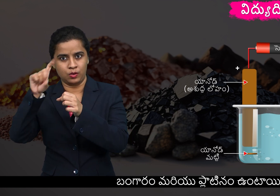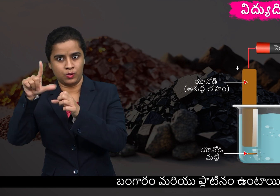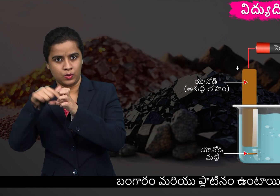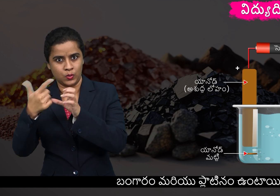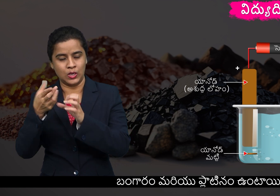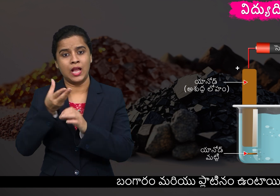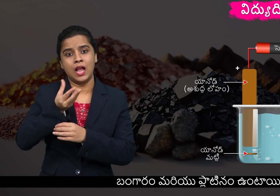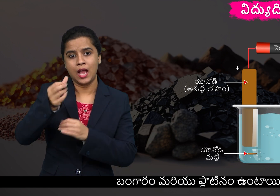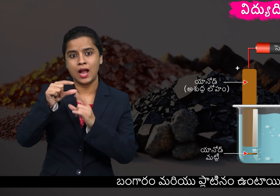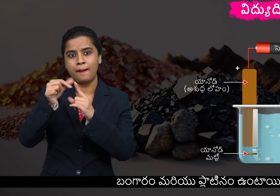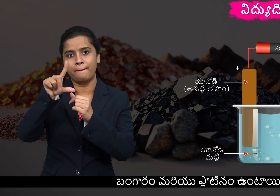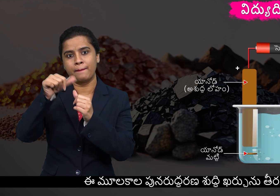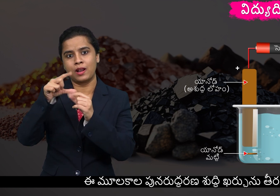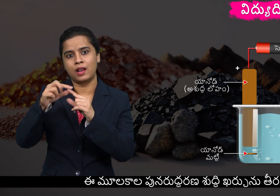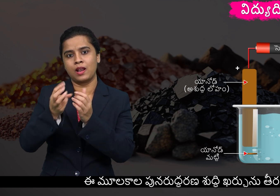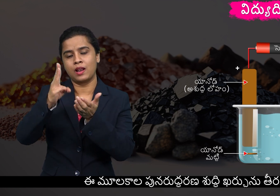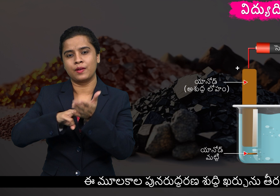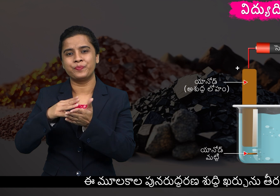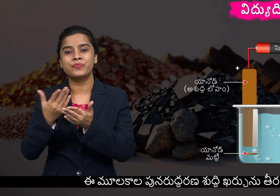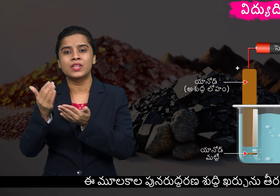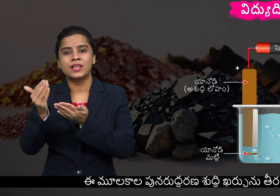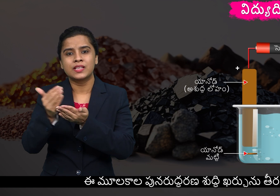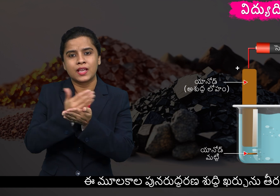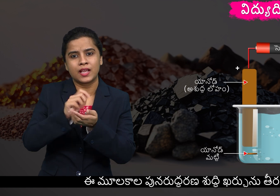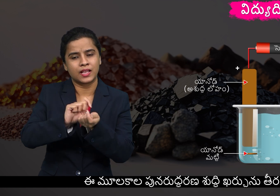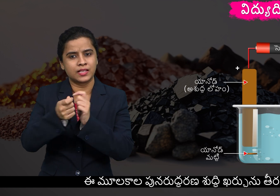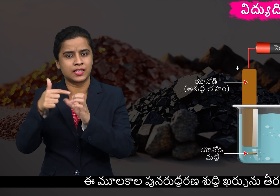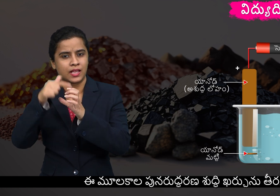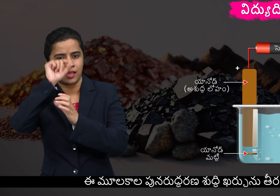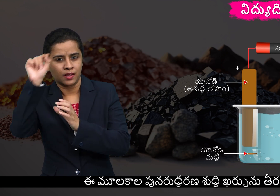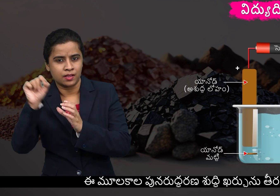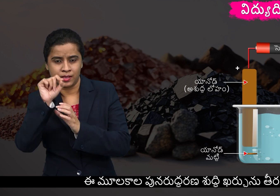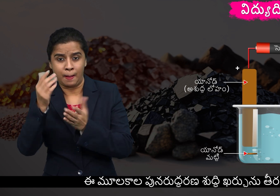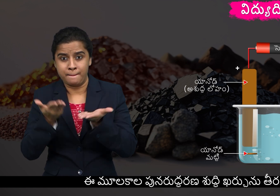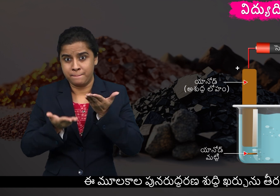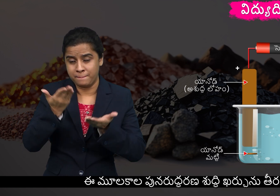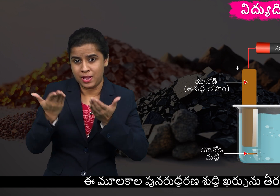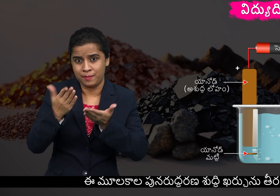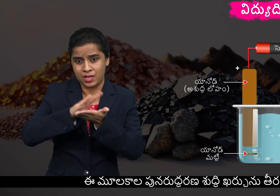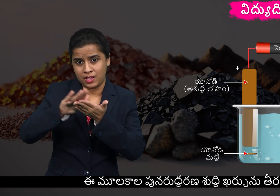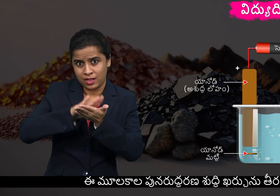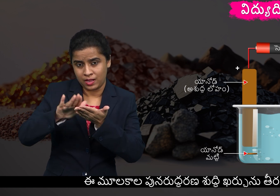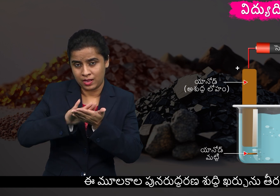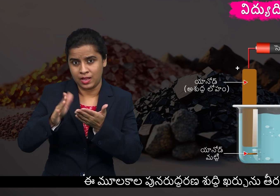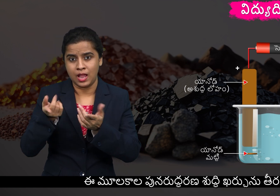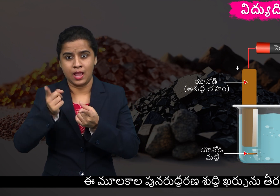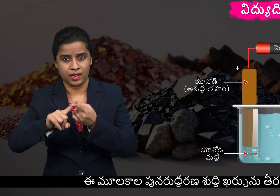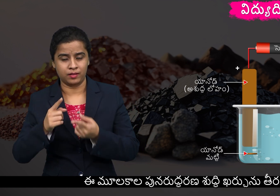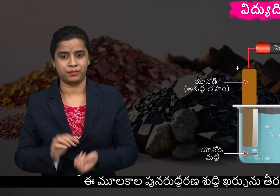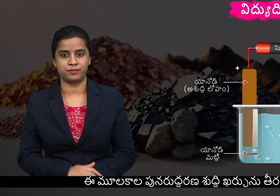ప్లాటినం ఉంటాయి. ఈ మూలకాల పునరుద్ధరణ శుద్ధి ఖర్చును తీర్చవచ్చు.